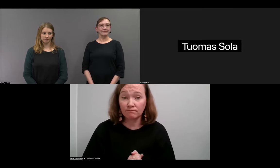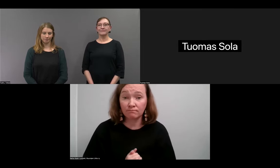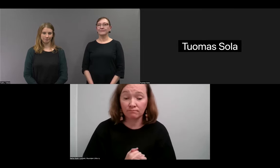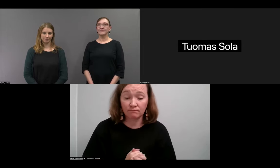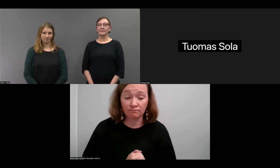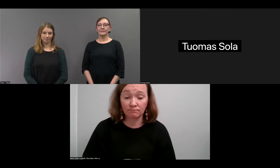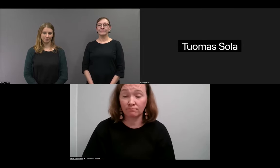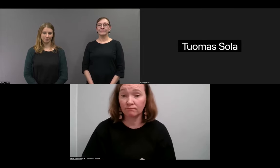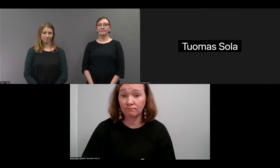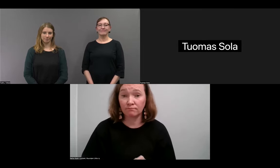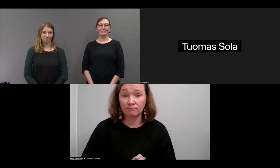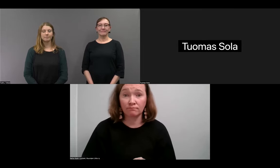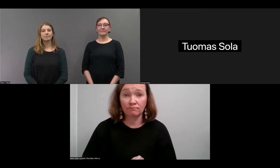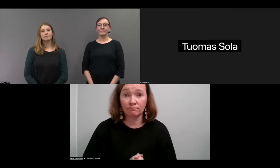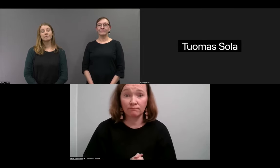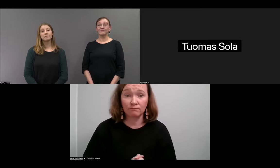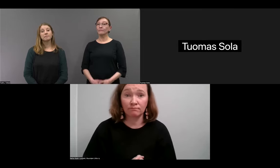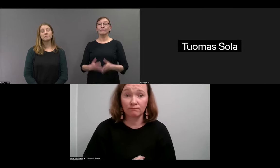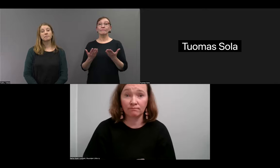loppuun? No,